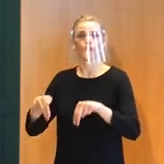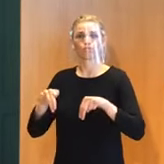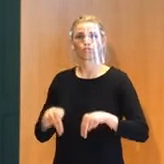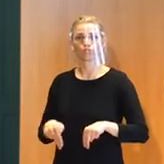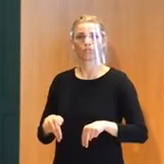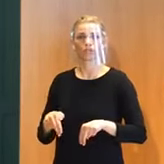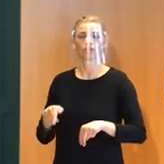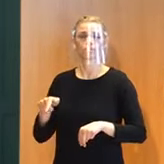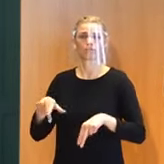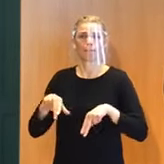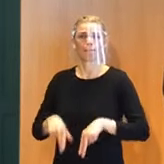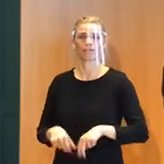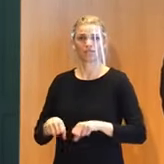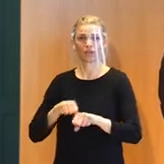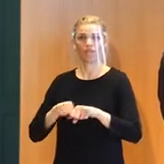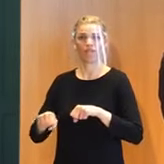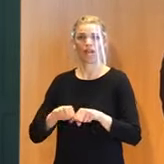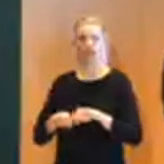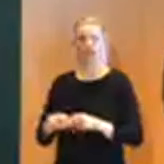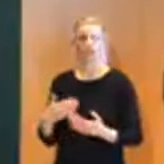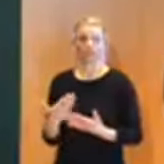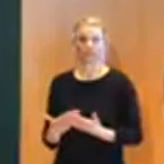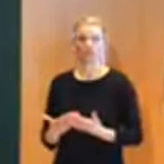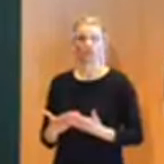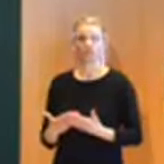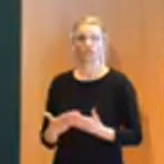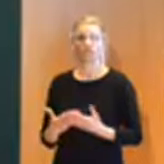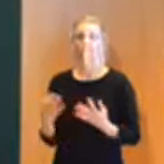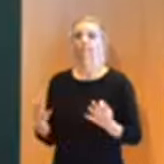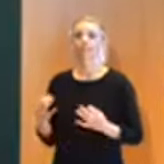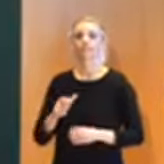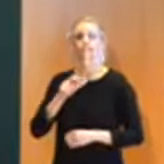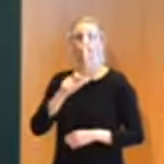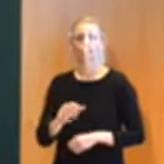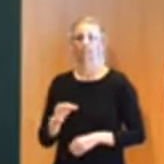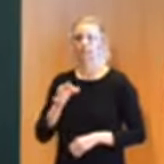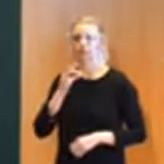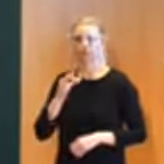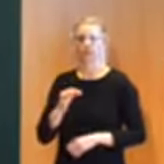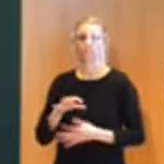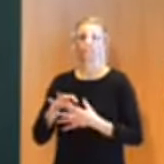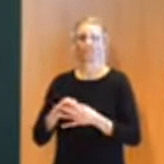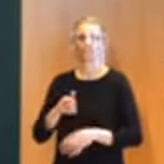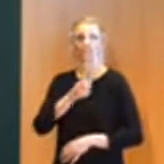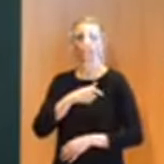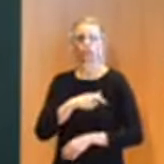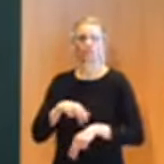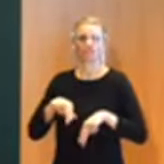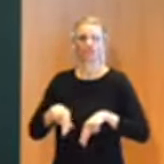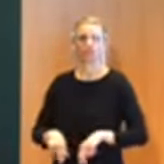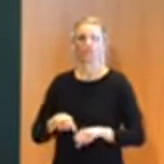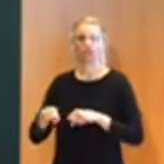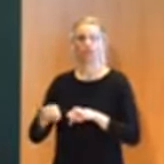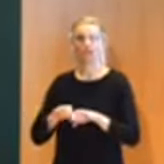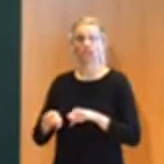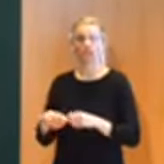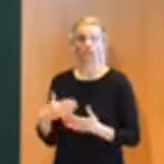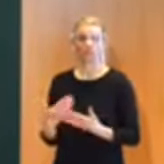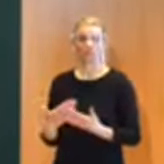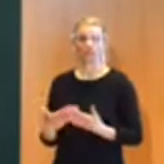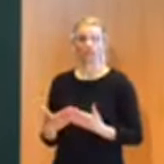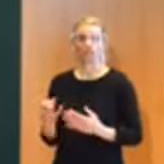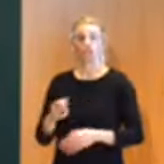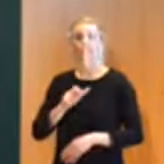z postu predsedu vlády preto, že nie je spôsobilý na funkciu premiéra, preto, že na